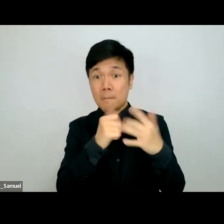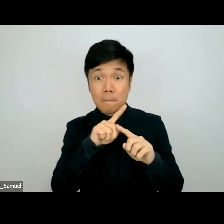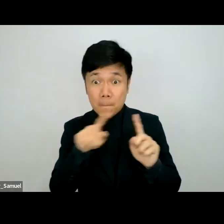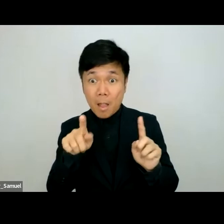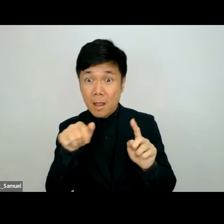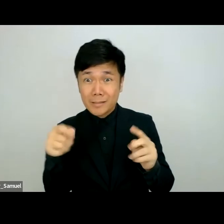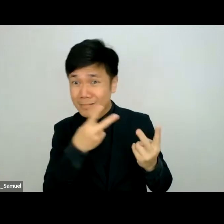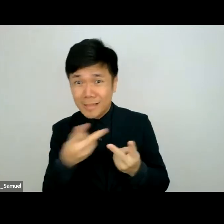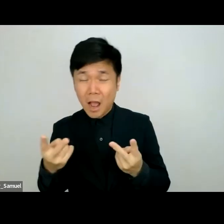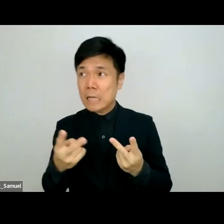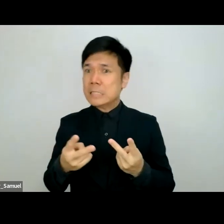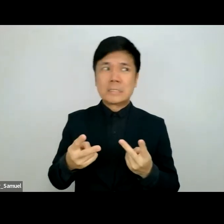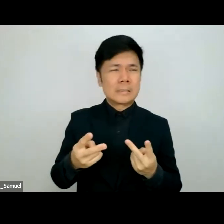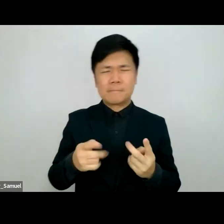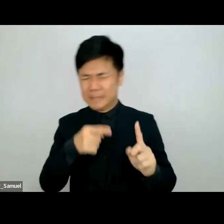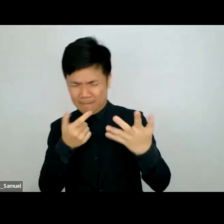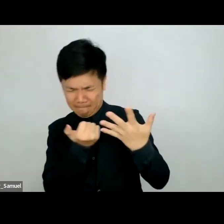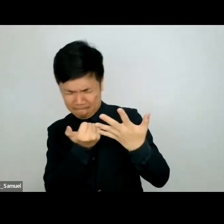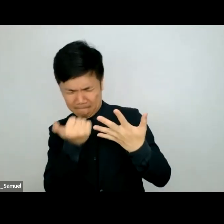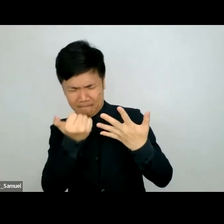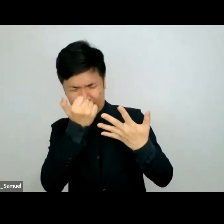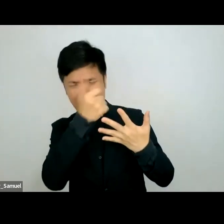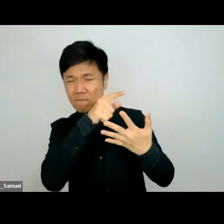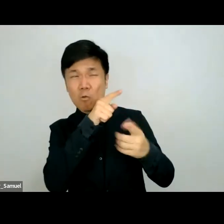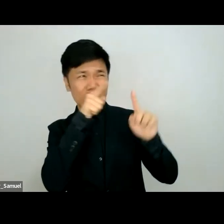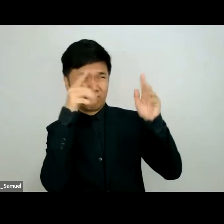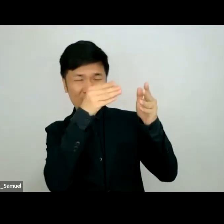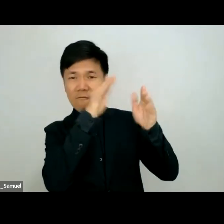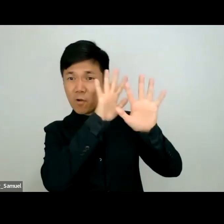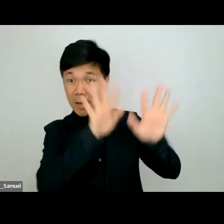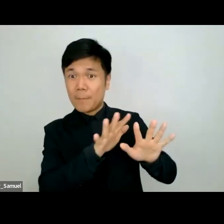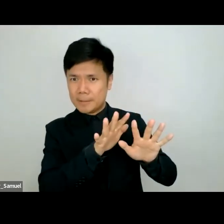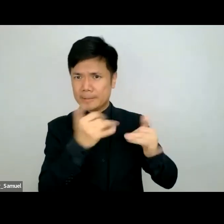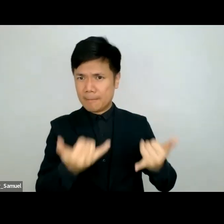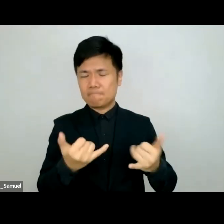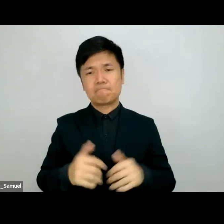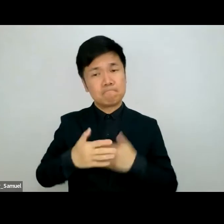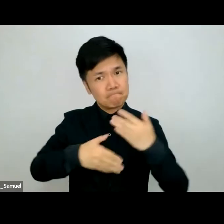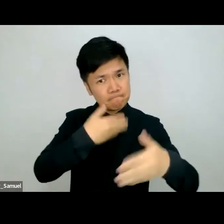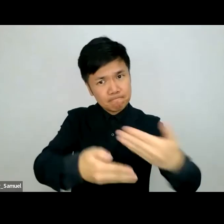de COVID-19 qui a affecté les ressources de tout le monde.